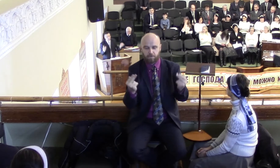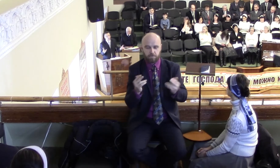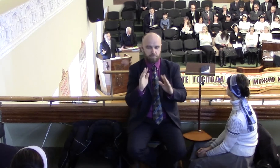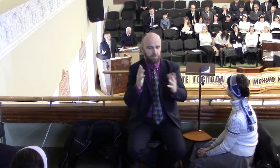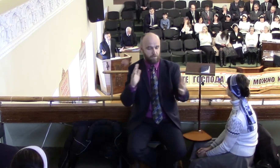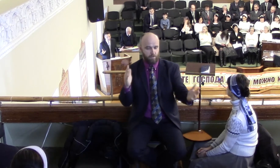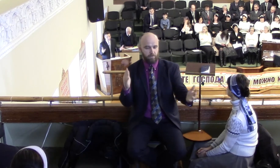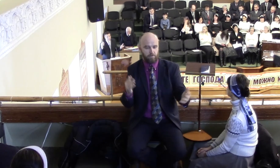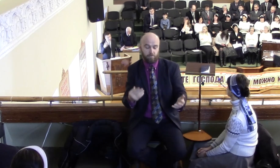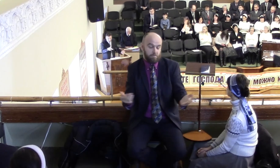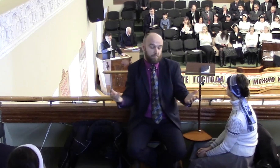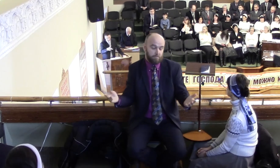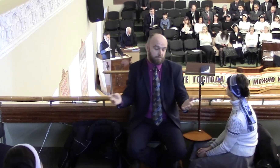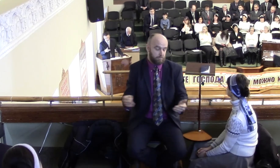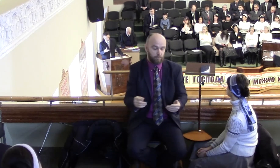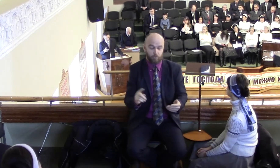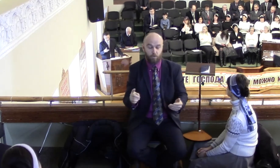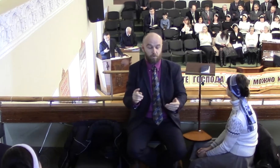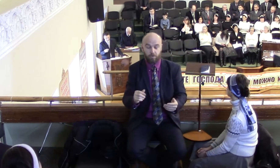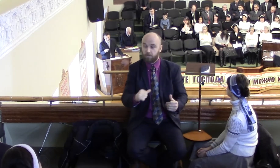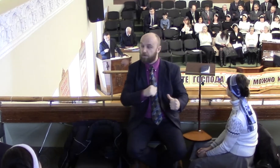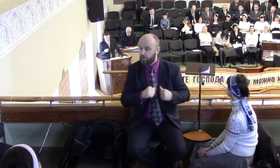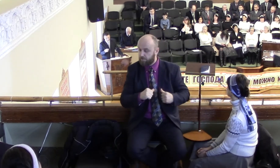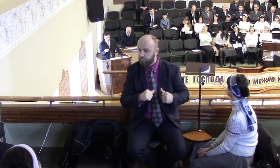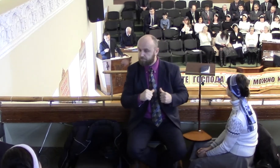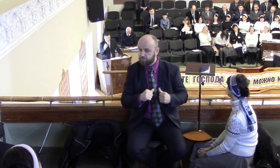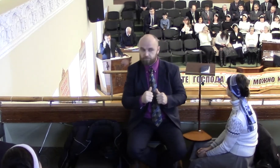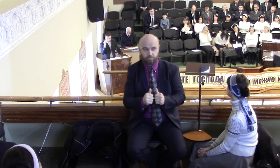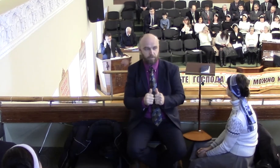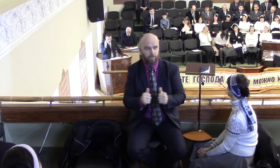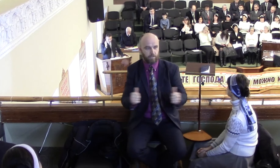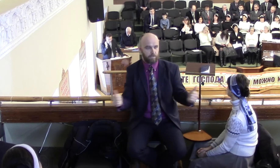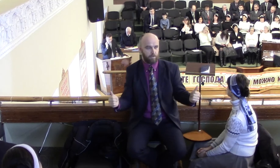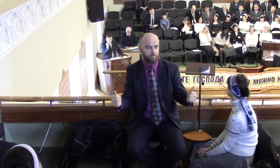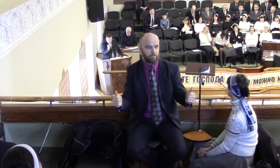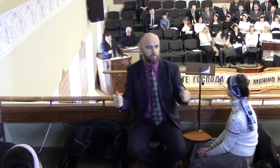состояние покоя. Грех разрушил. И человек